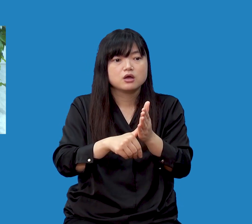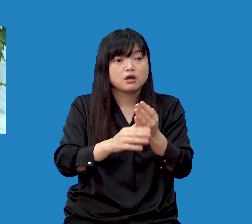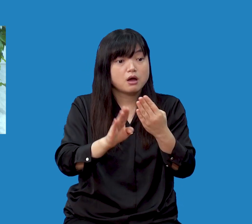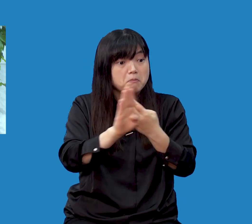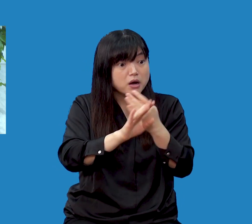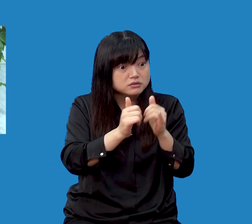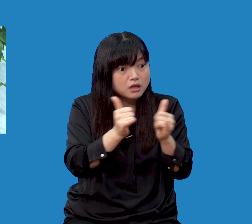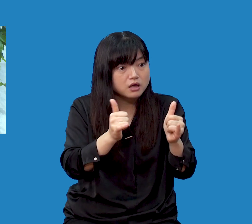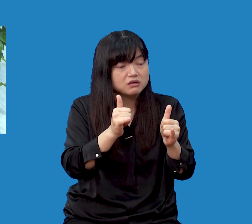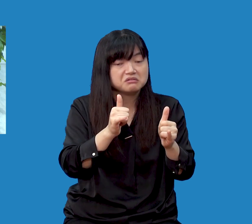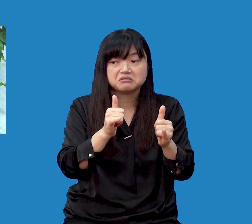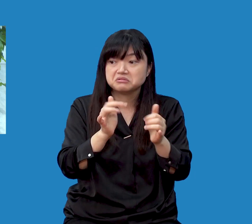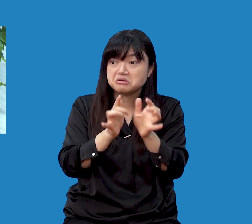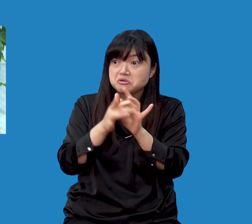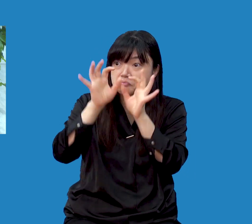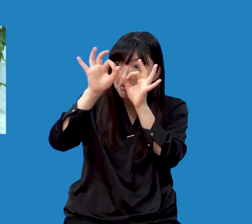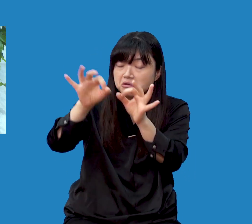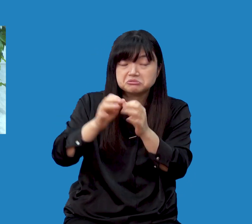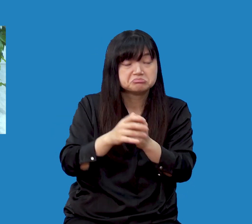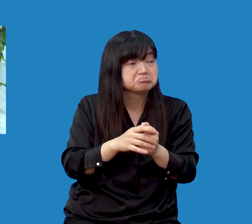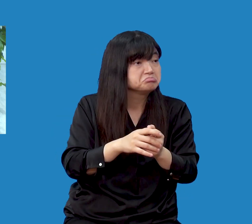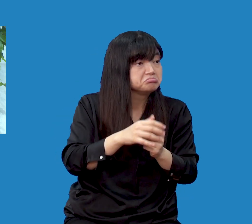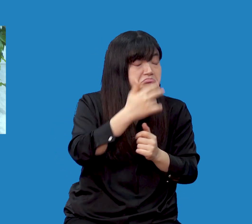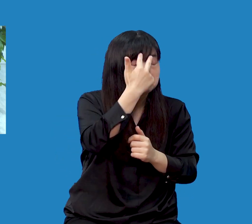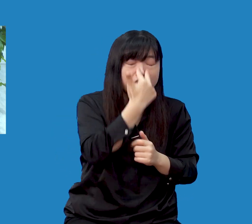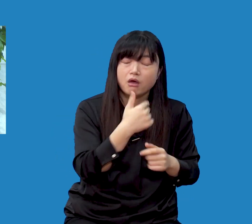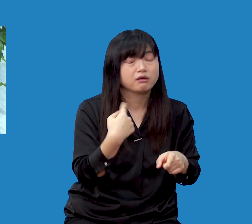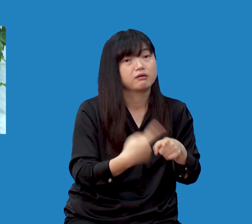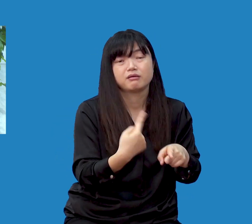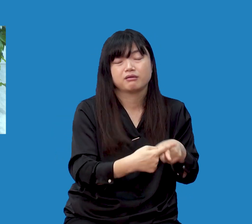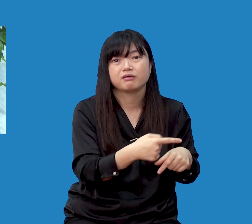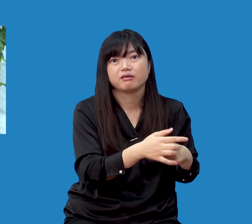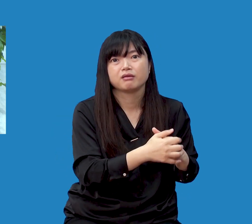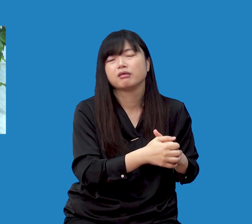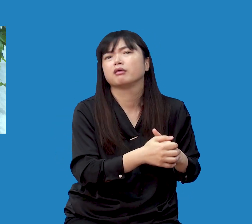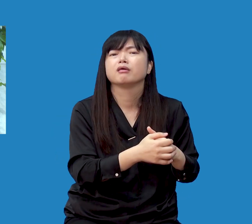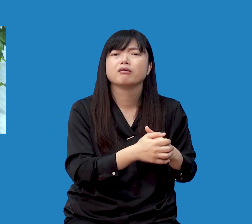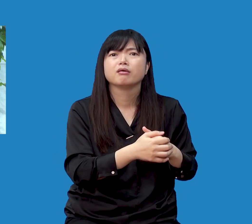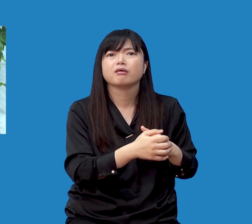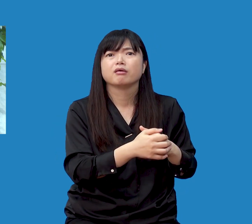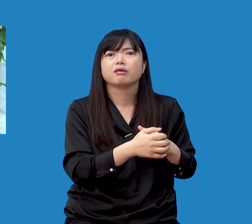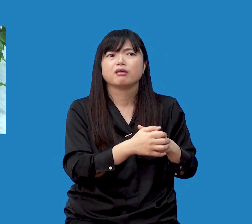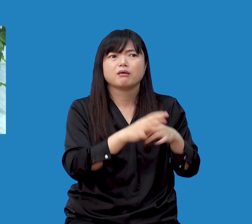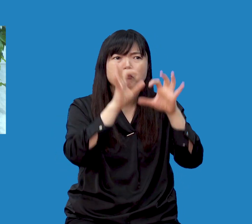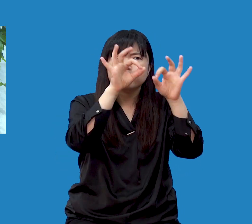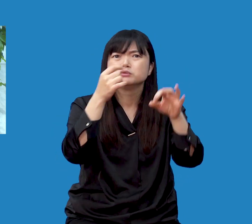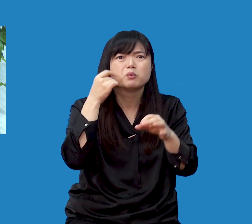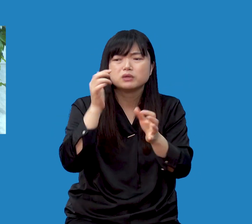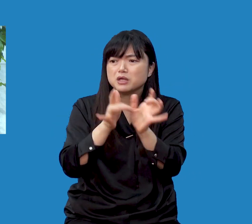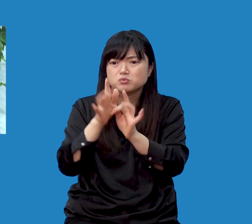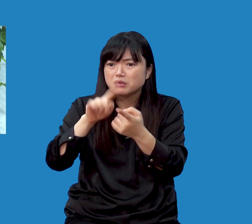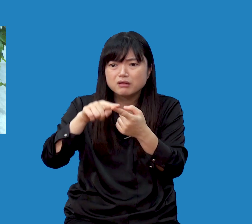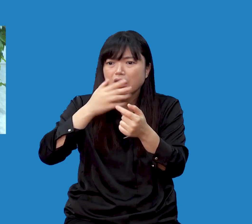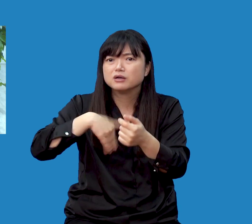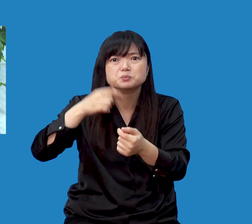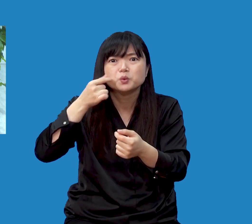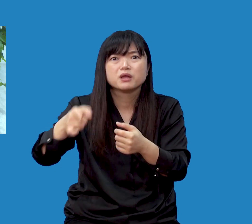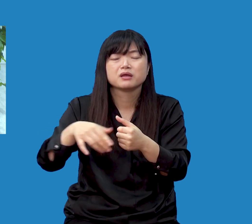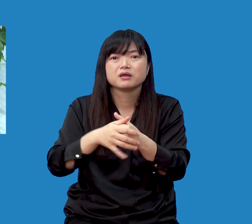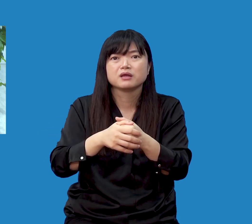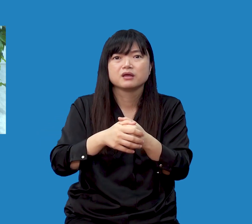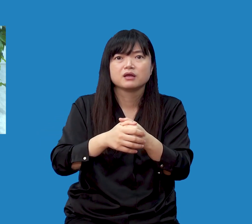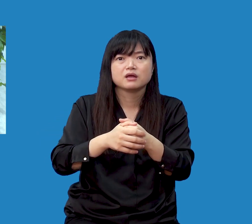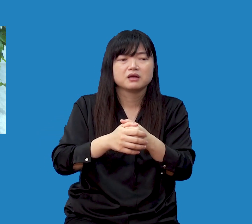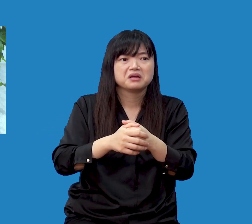눈 감은 자들 아니었습니까? 눈을 뜨고도 예수님 못 보지 않았습니까? 또 포악한